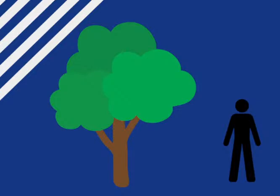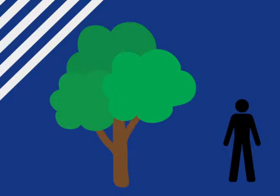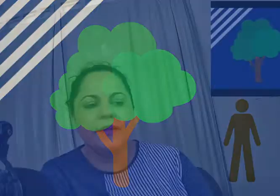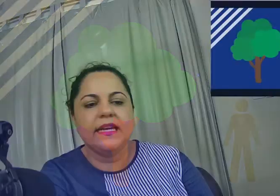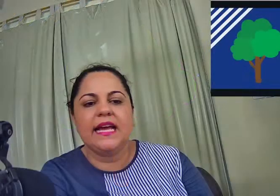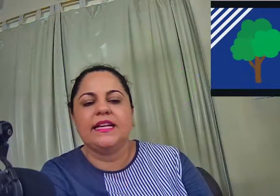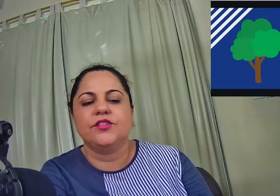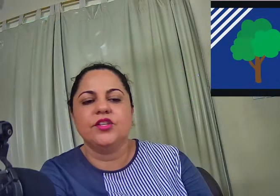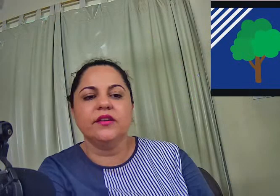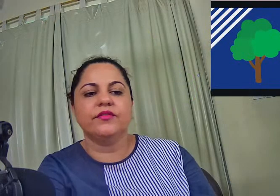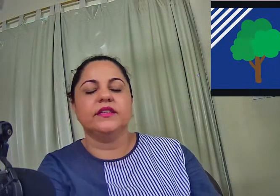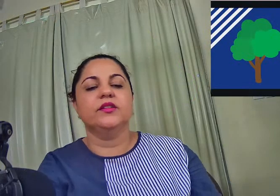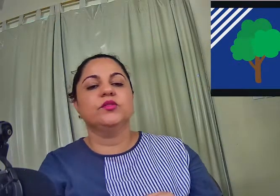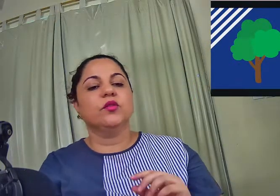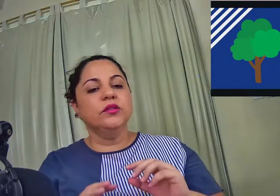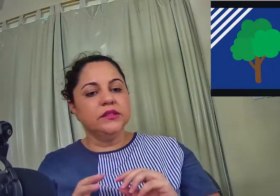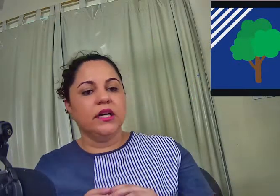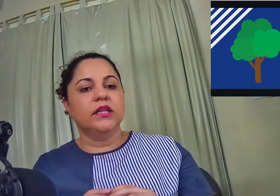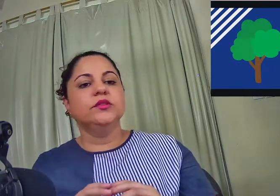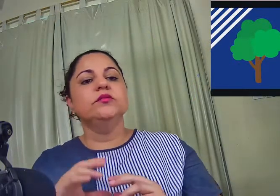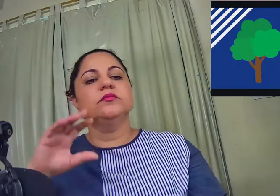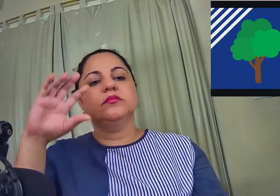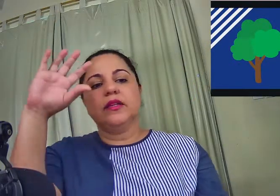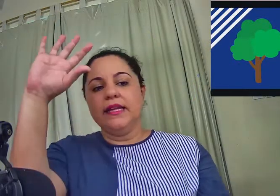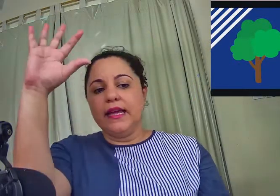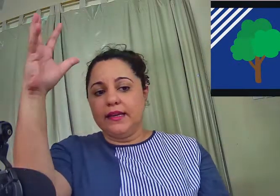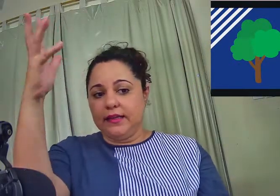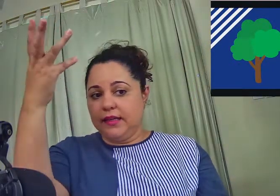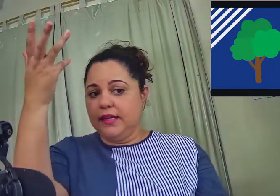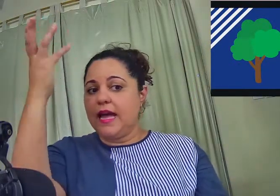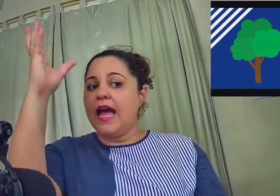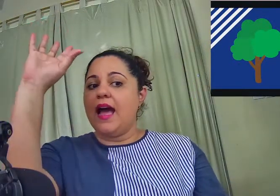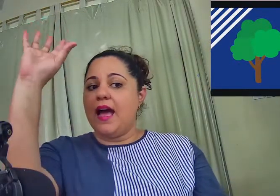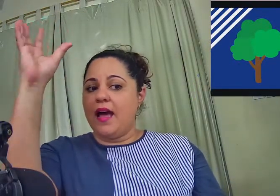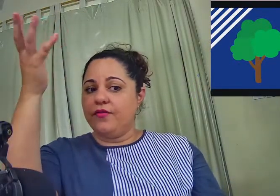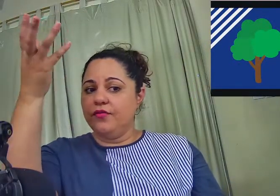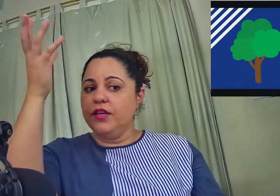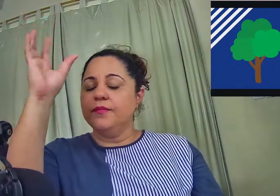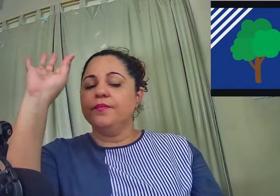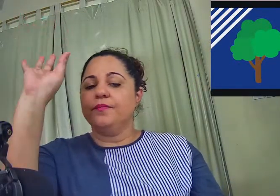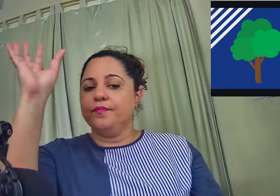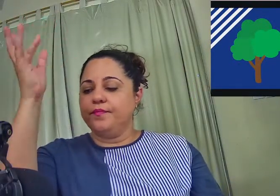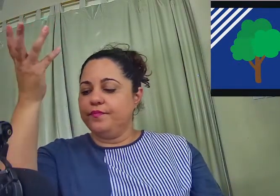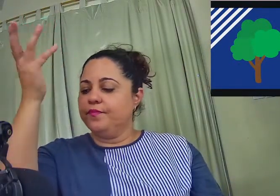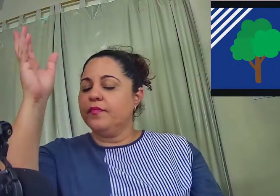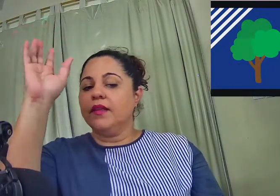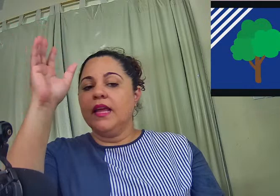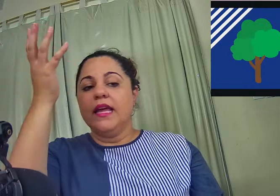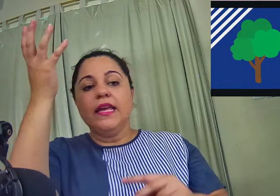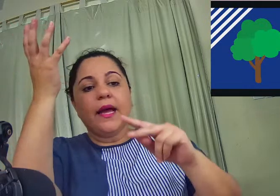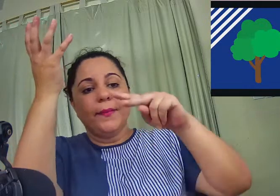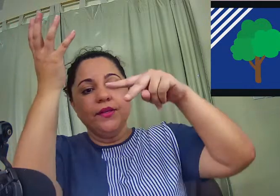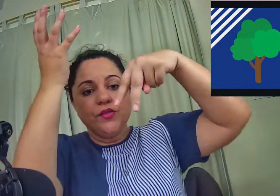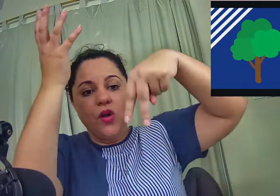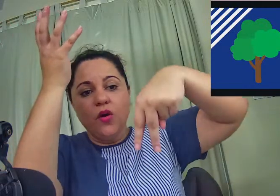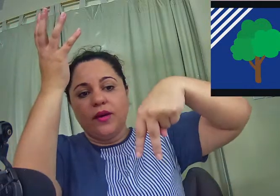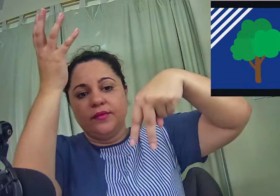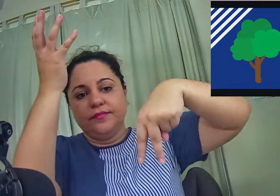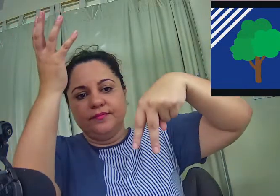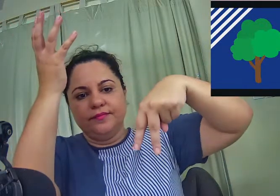Minha narrativa, eu tô contando, né, que a árvore e a pessoa,